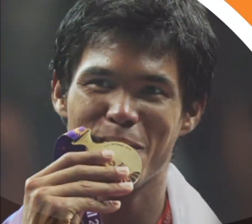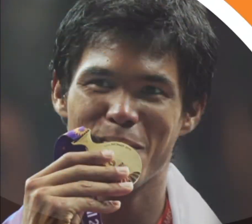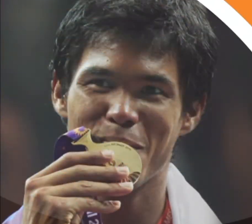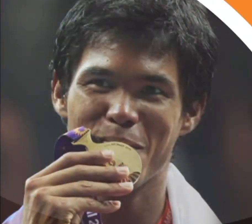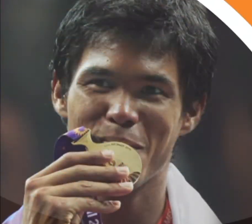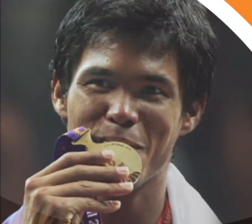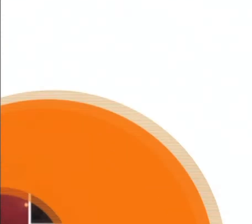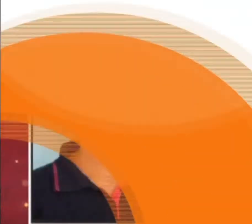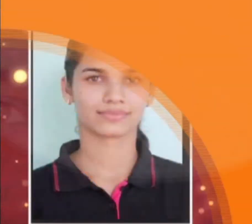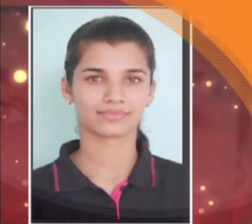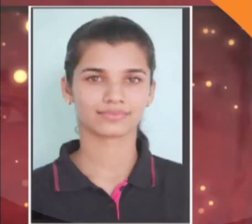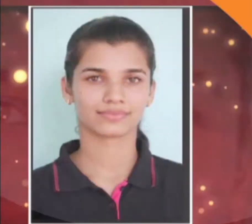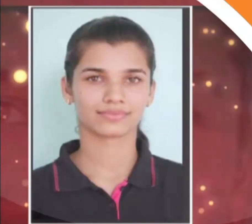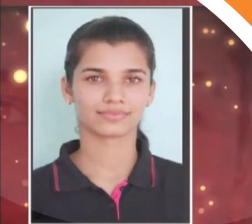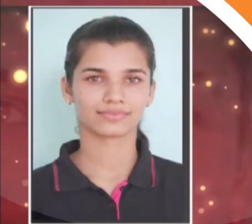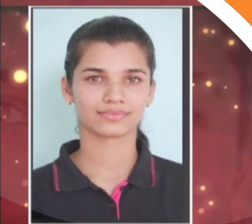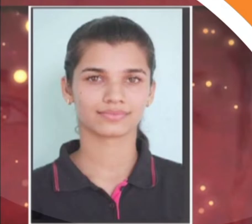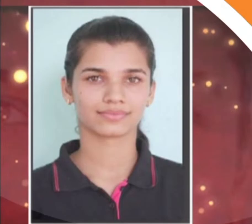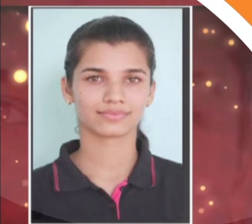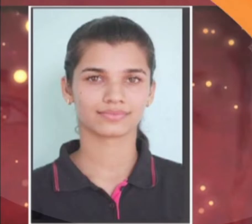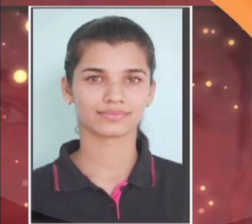स्वयं बने हम।